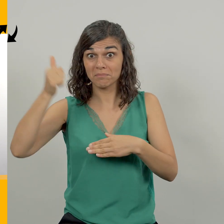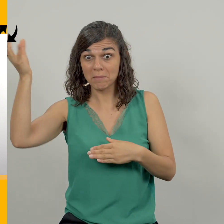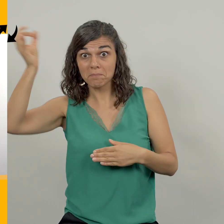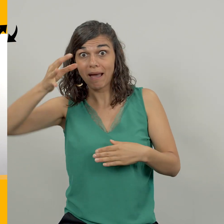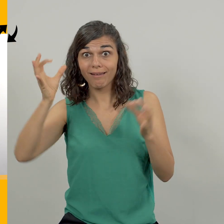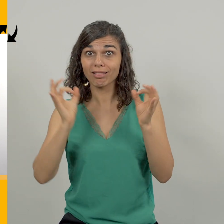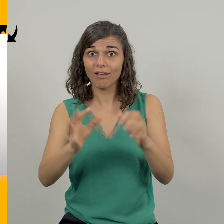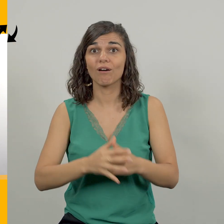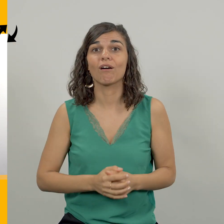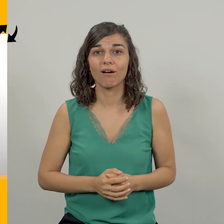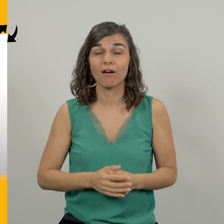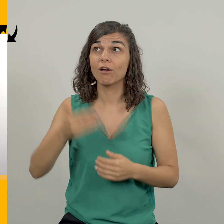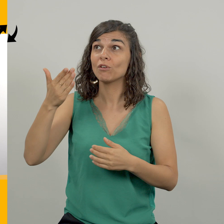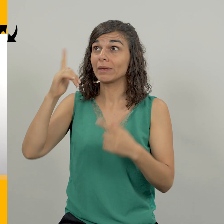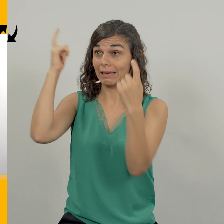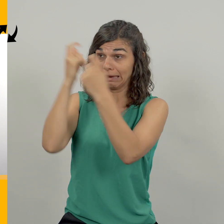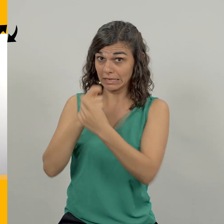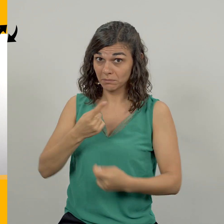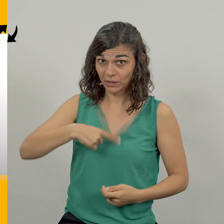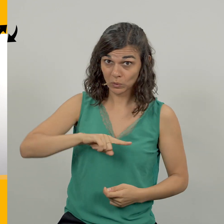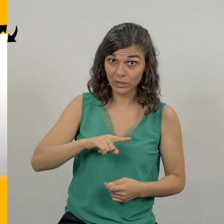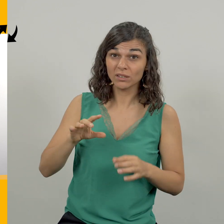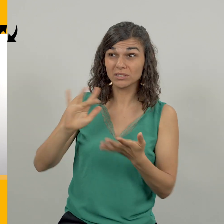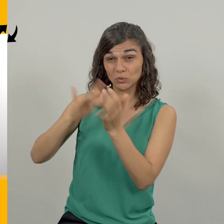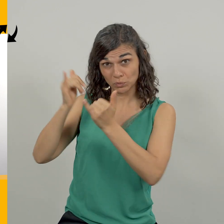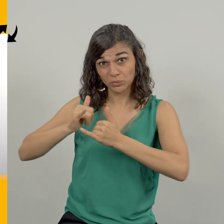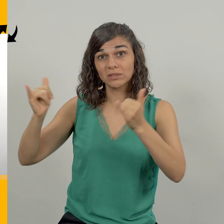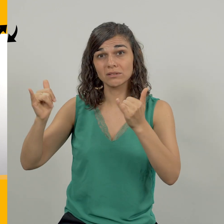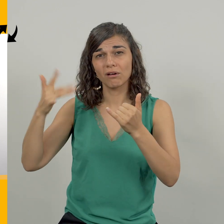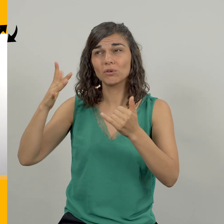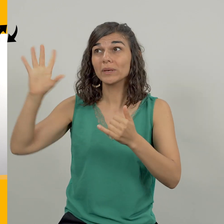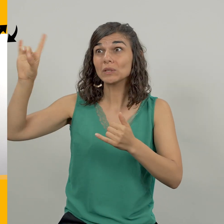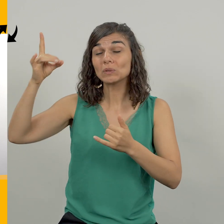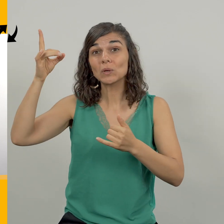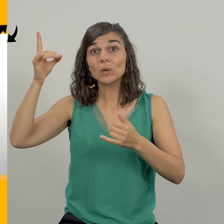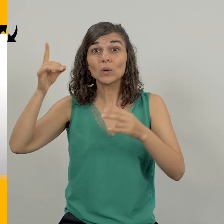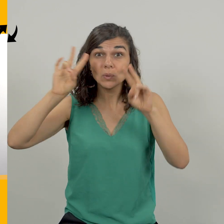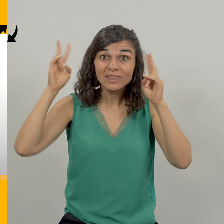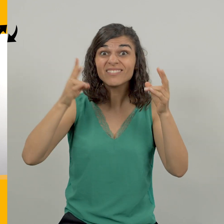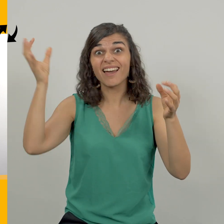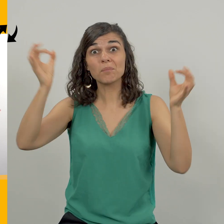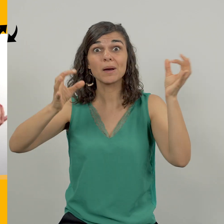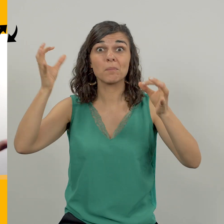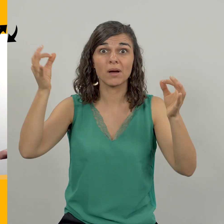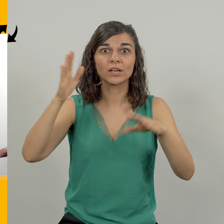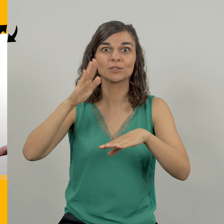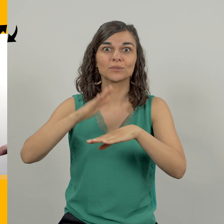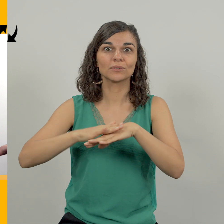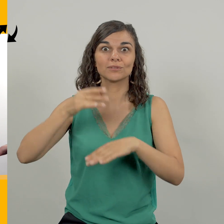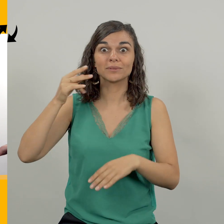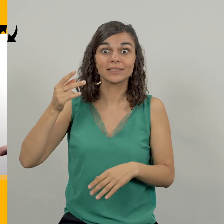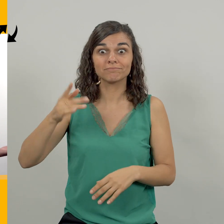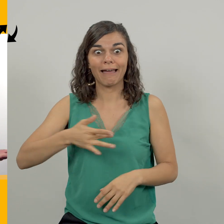est le grand Dieu de l'univers, mais il s'intéresse à nous. Ce que cela m'inspire, c'est qu'il est